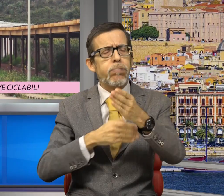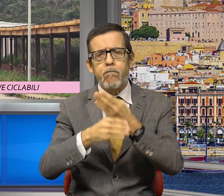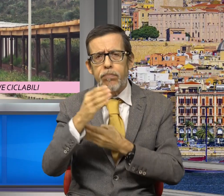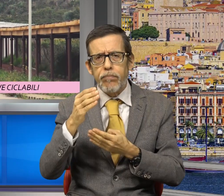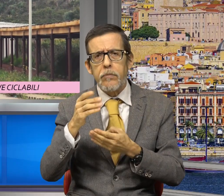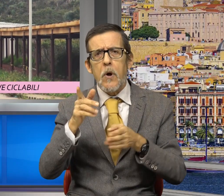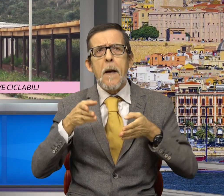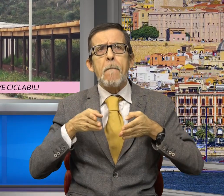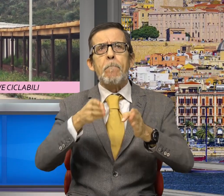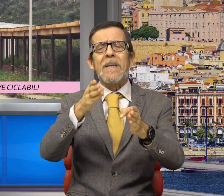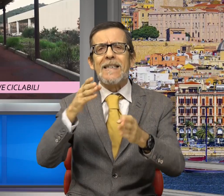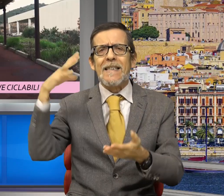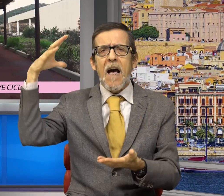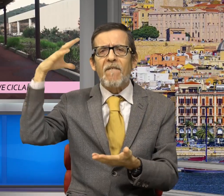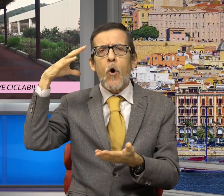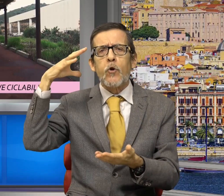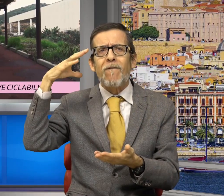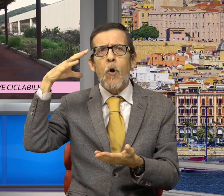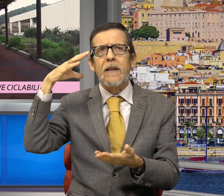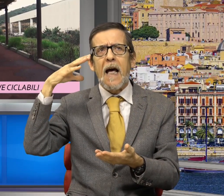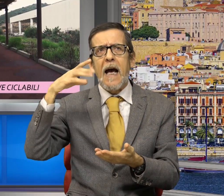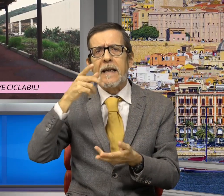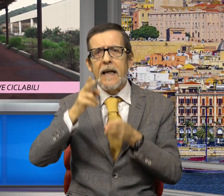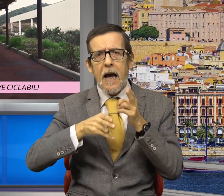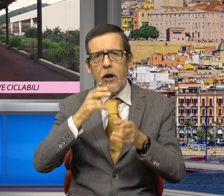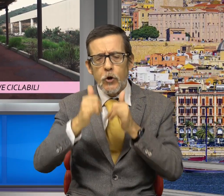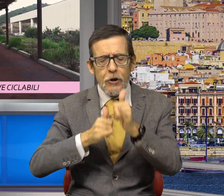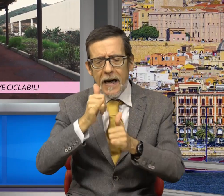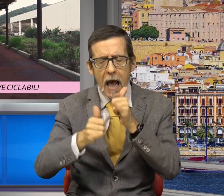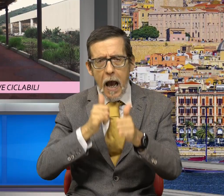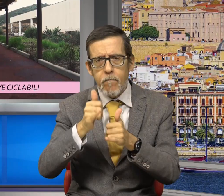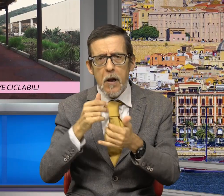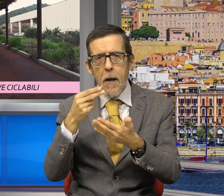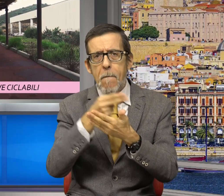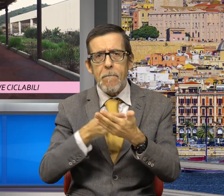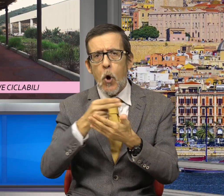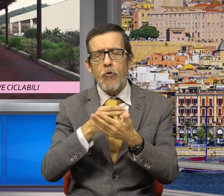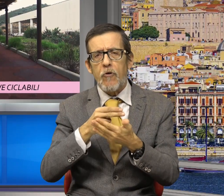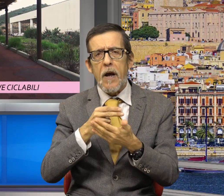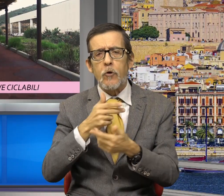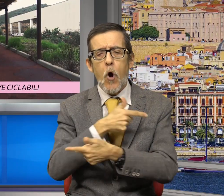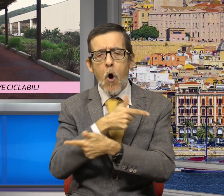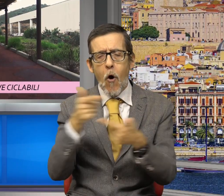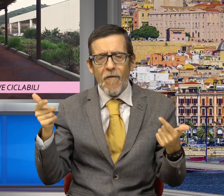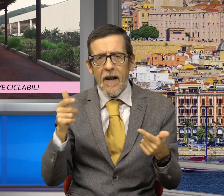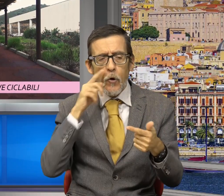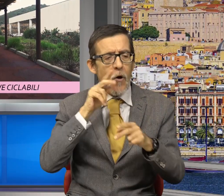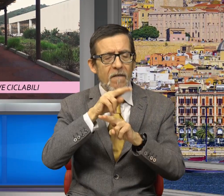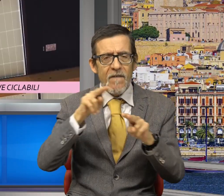dal Cipness Gallura nel distretto industriale. Un progetto che arricchisce l'offerta turistica della città, offrendo ai visitatori un modo ecologico e